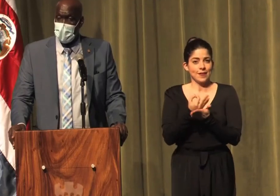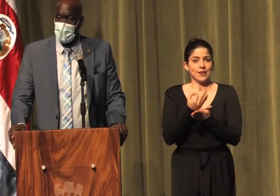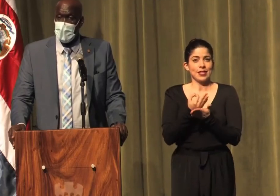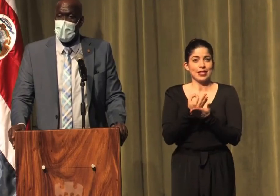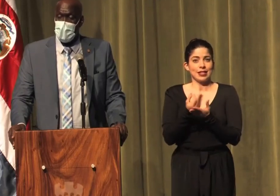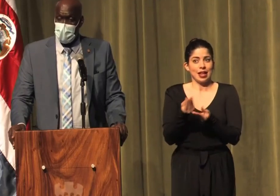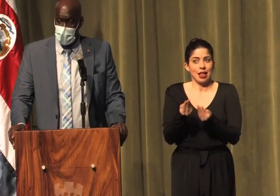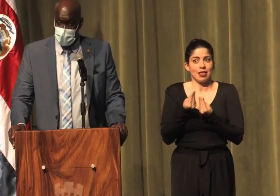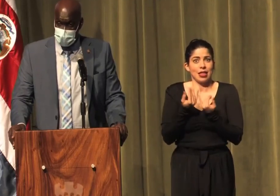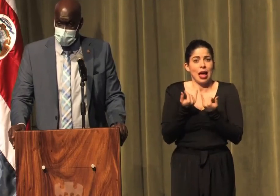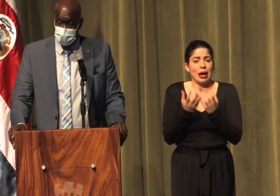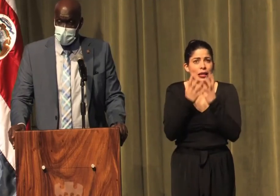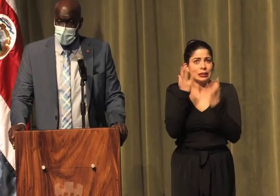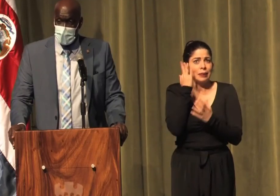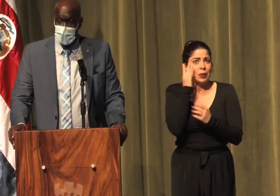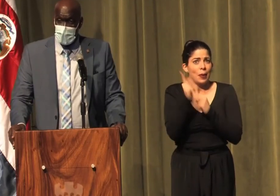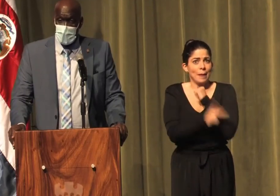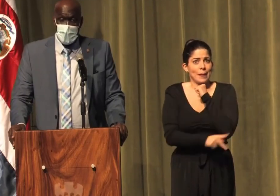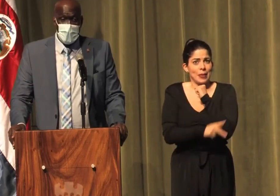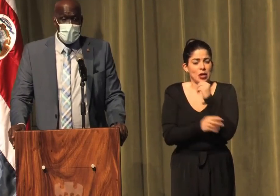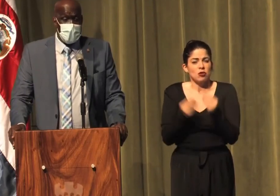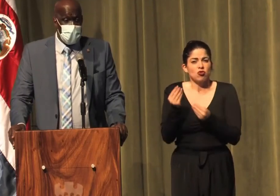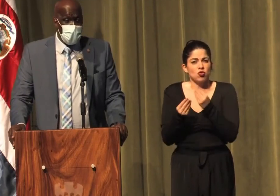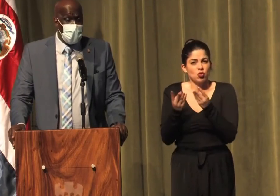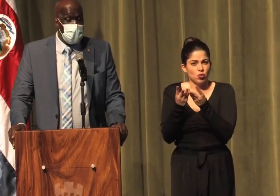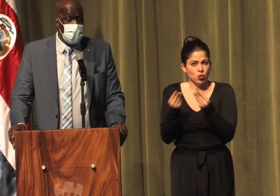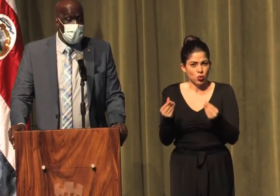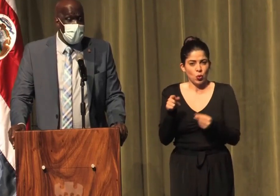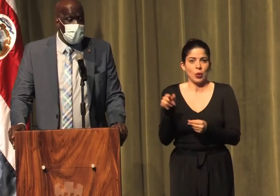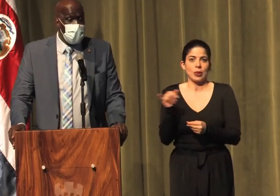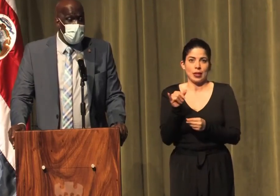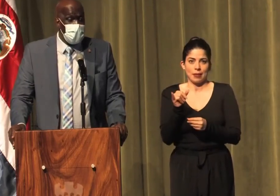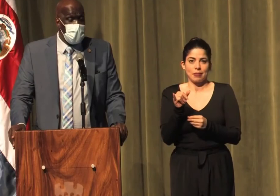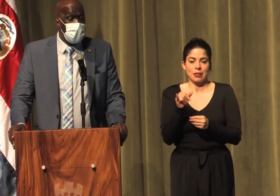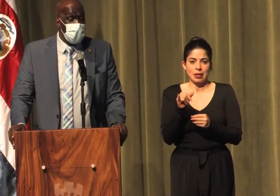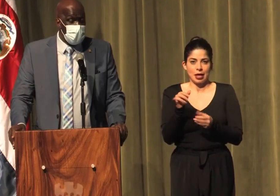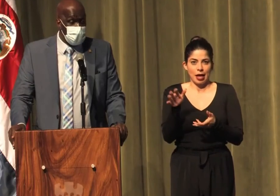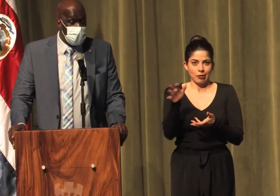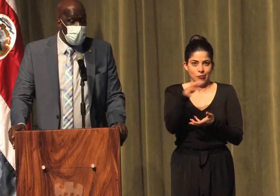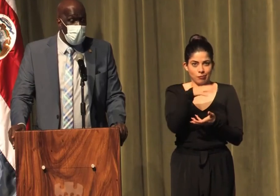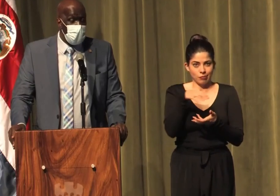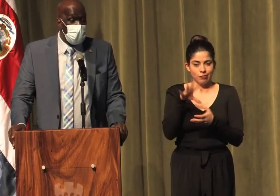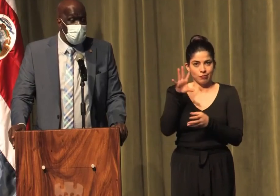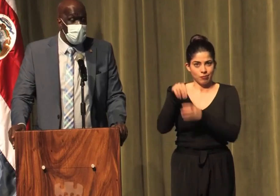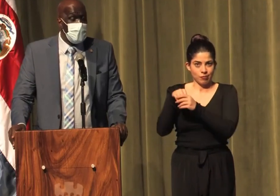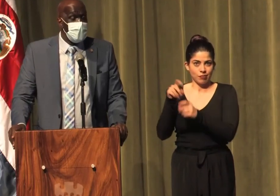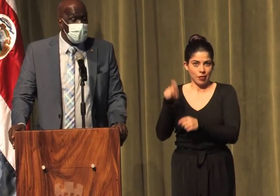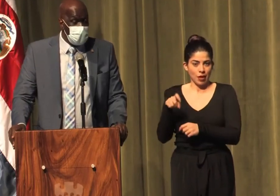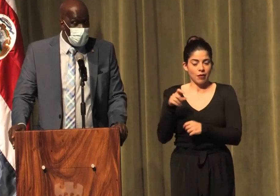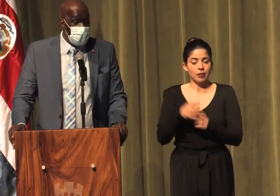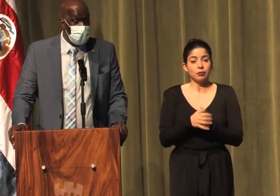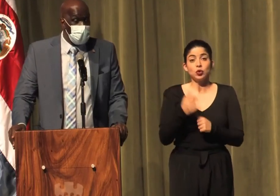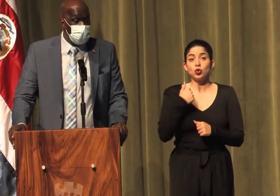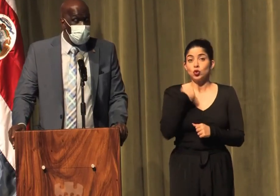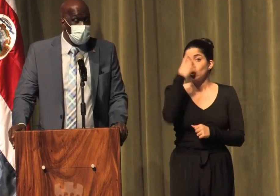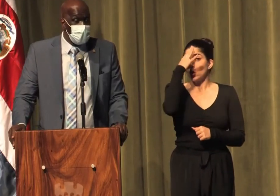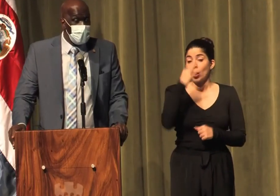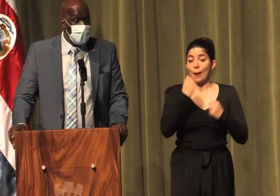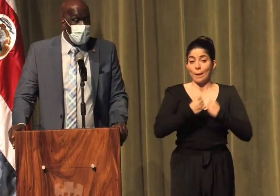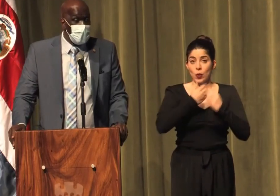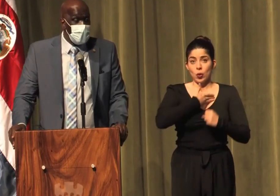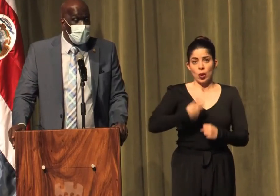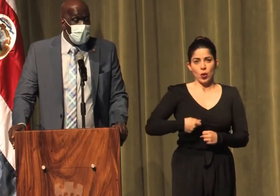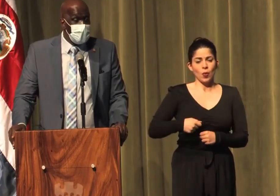aqueja el país. Creo que el Ejecutivo debe